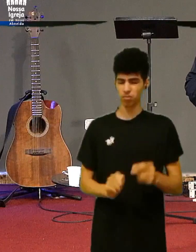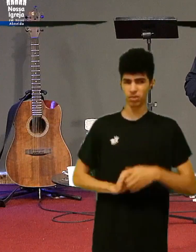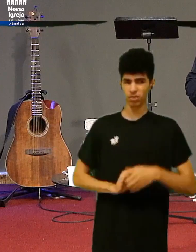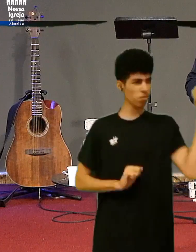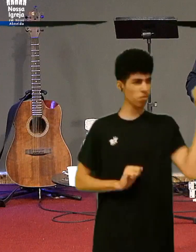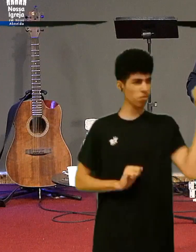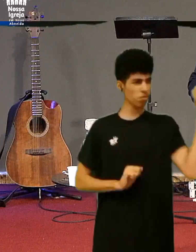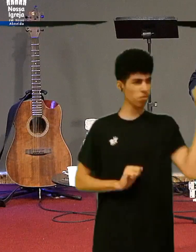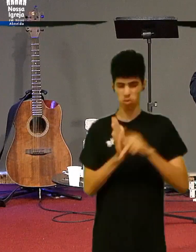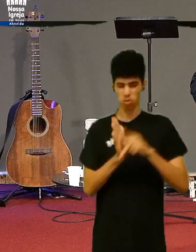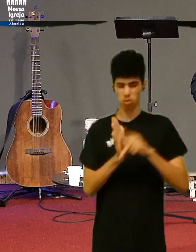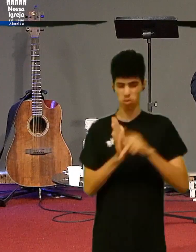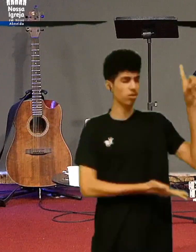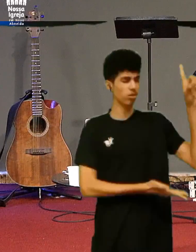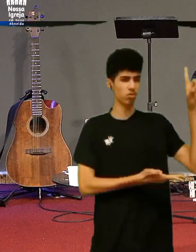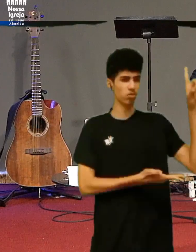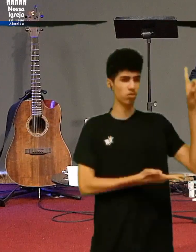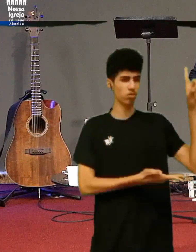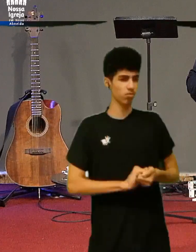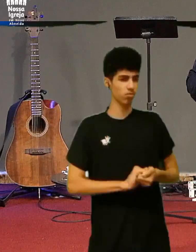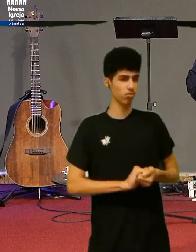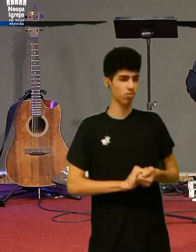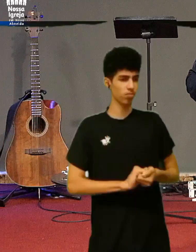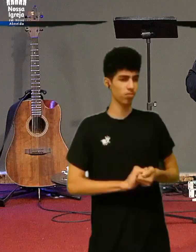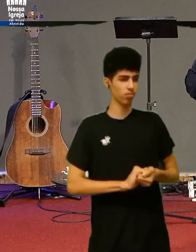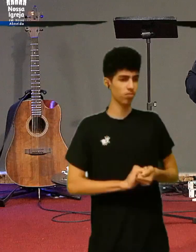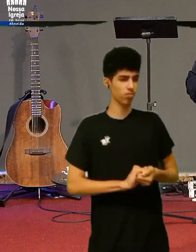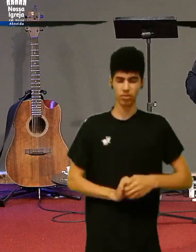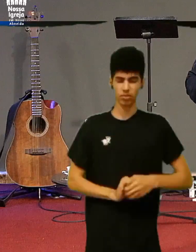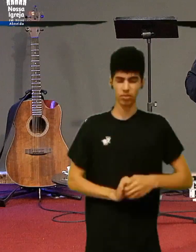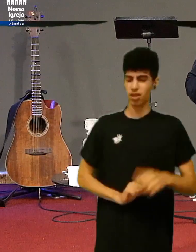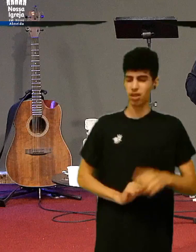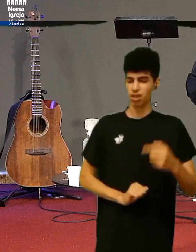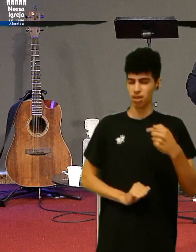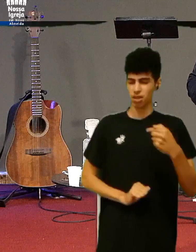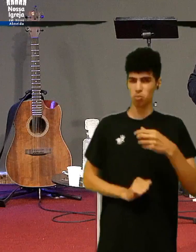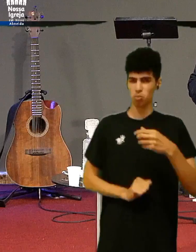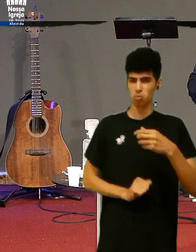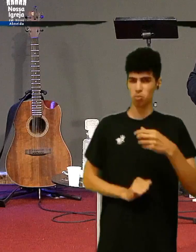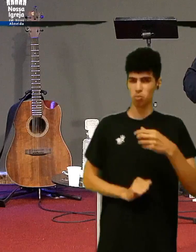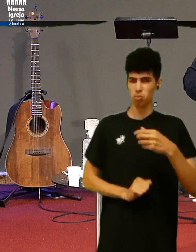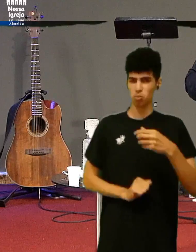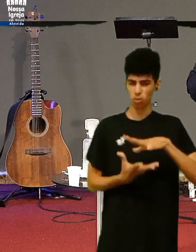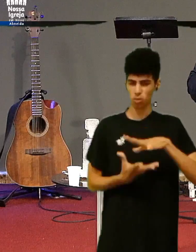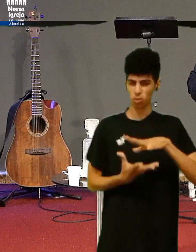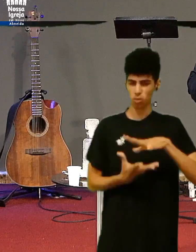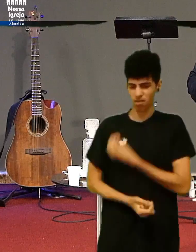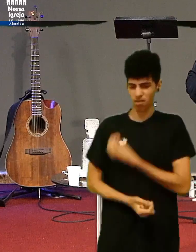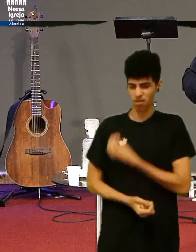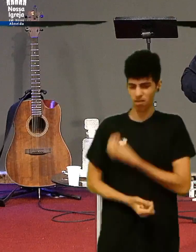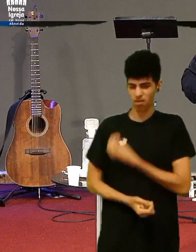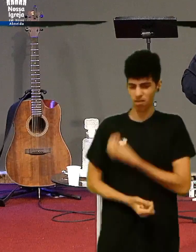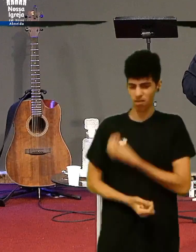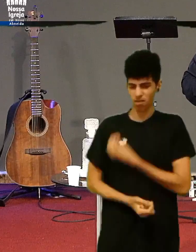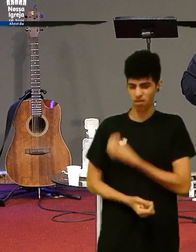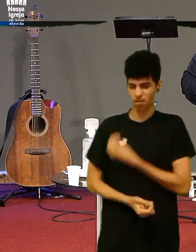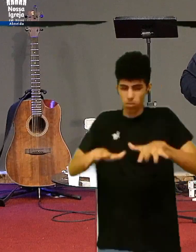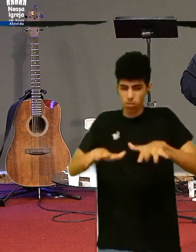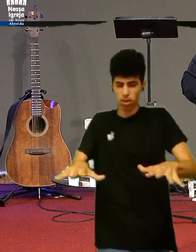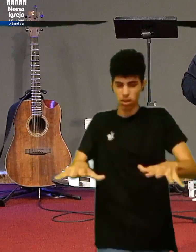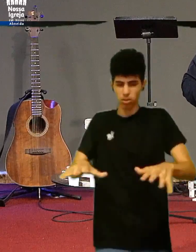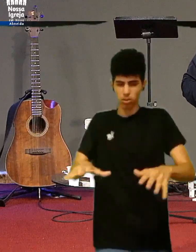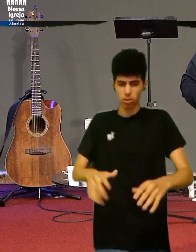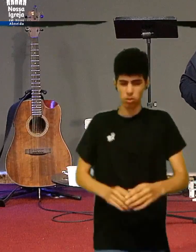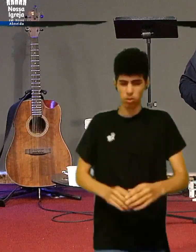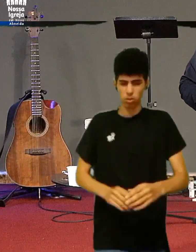Senhor Deus a esses ossos: eis que farei entrar o Espírito em vós e vereis, porei tendões sobre vós, farei crescer